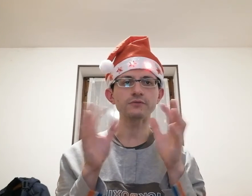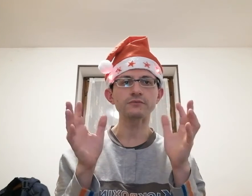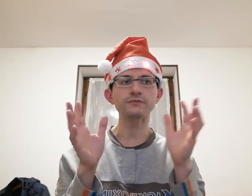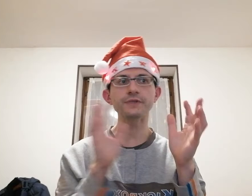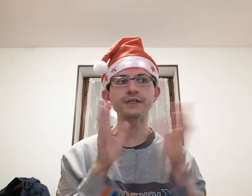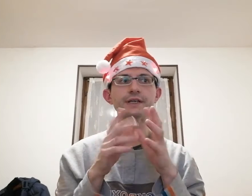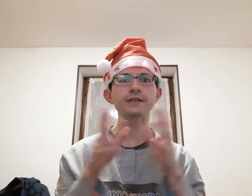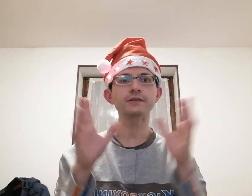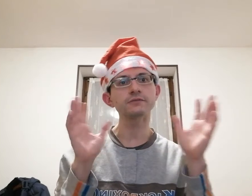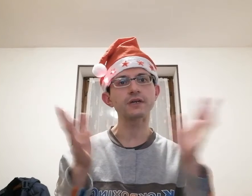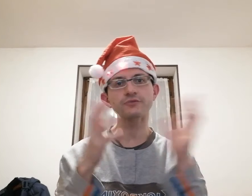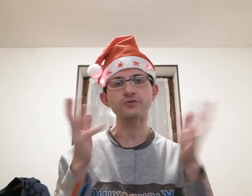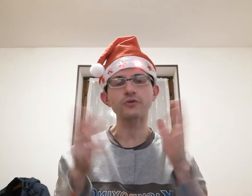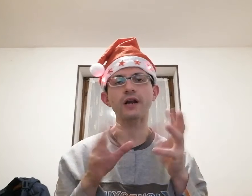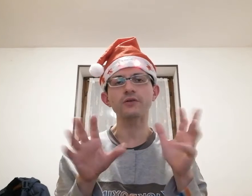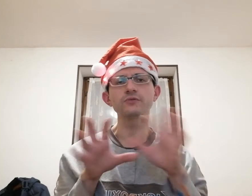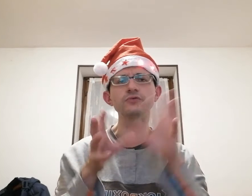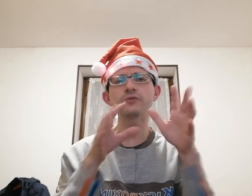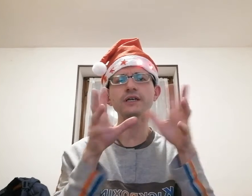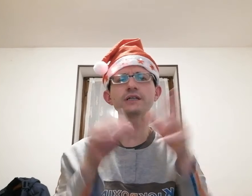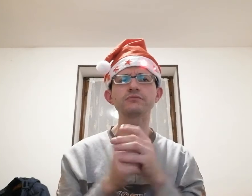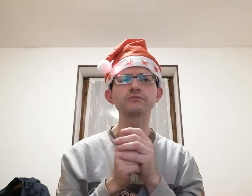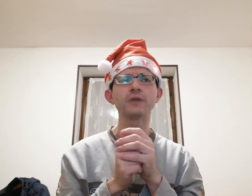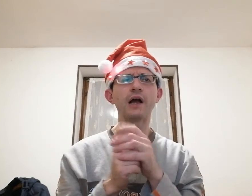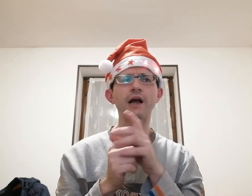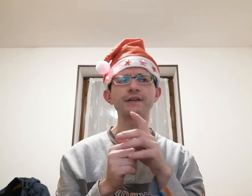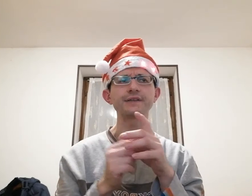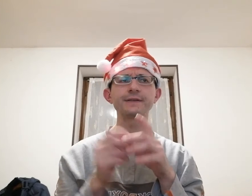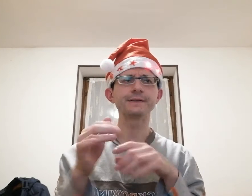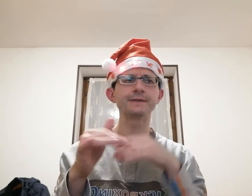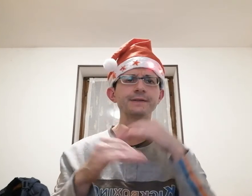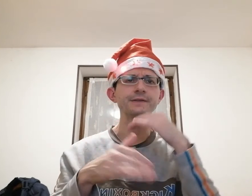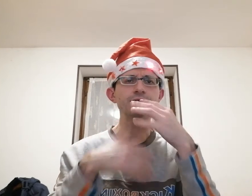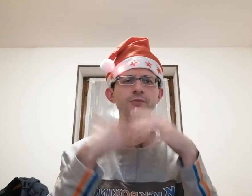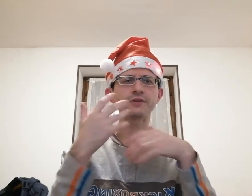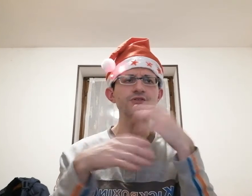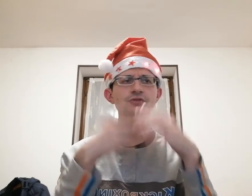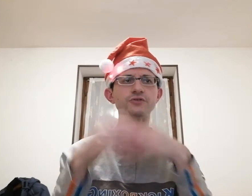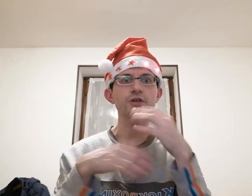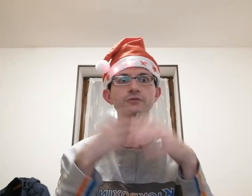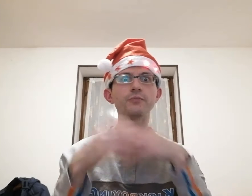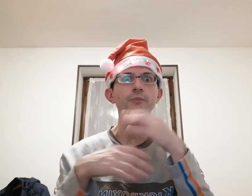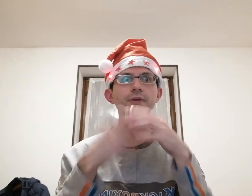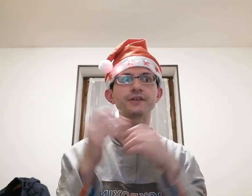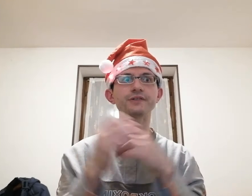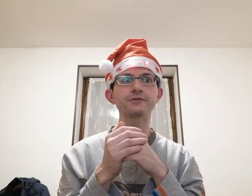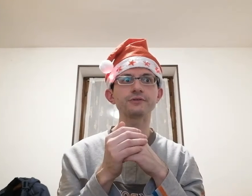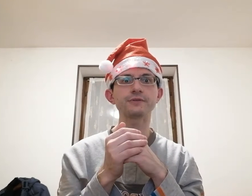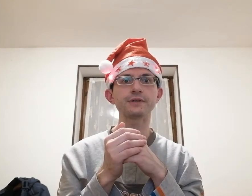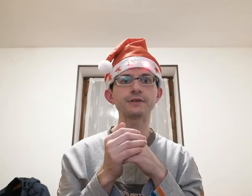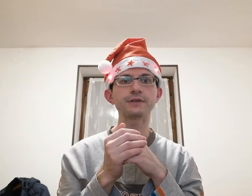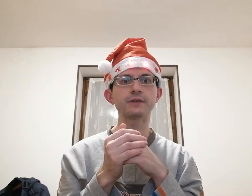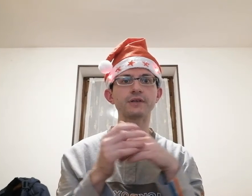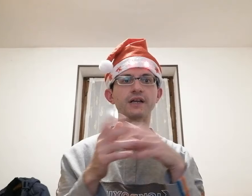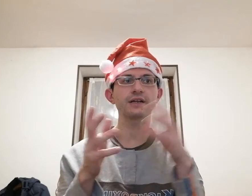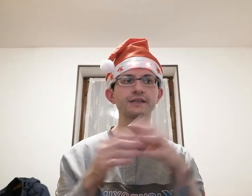devo vedere un attimo solo l'orario, comunque, anzi, siccome questi giorni sono stato un po' preso a